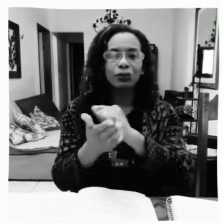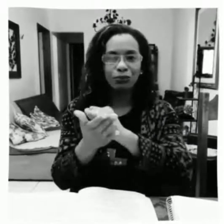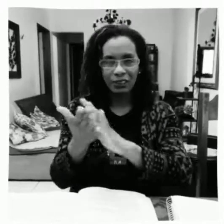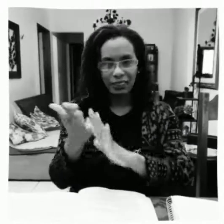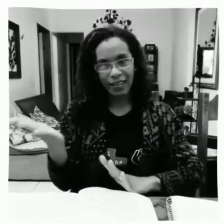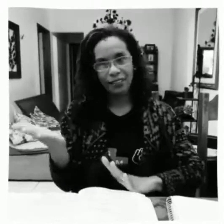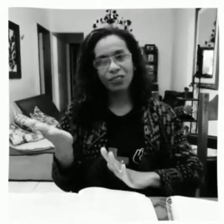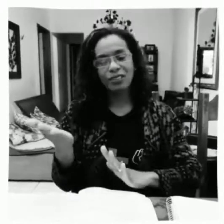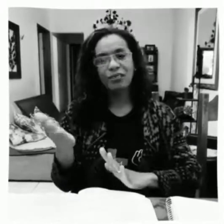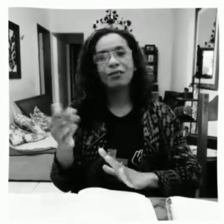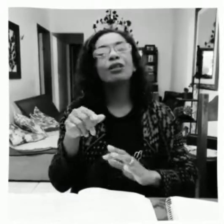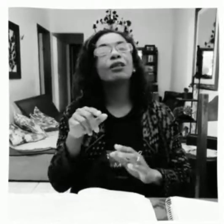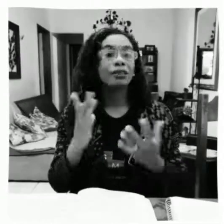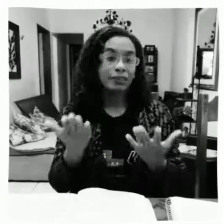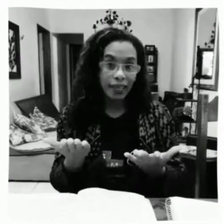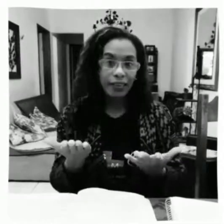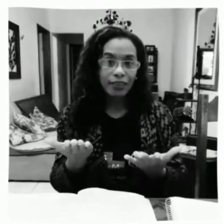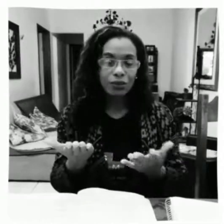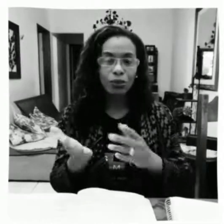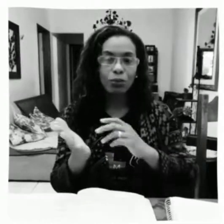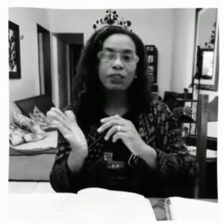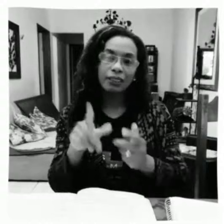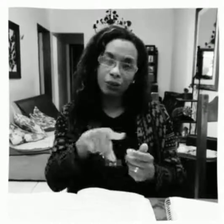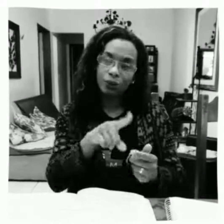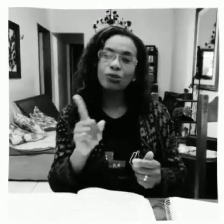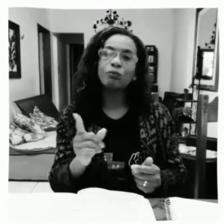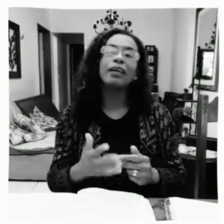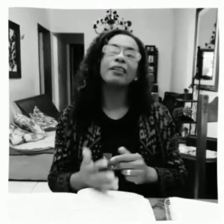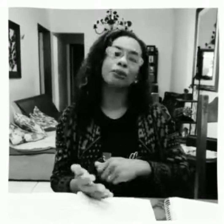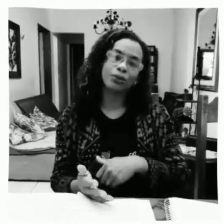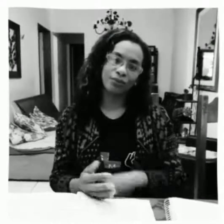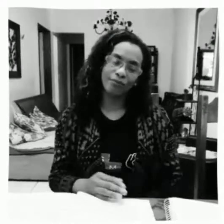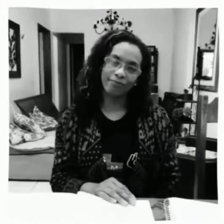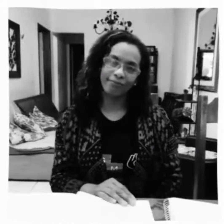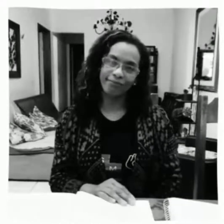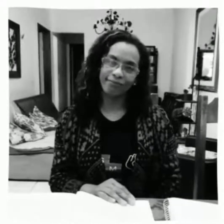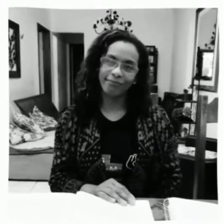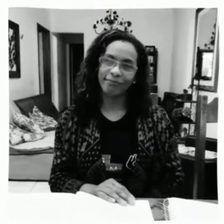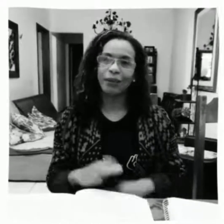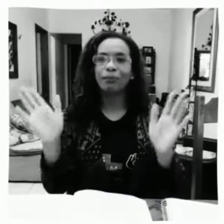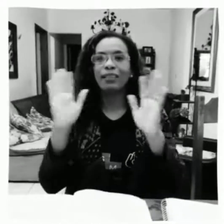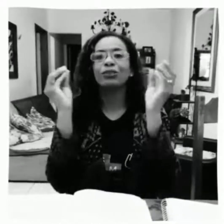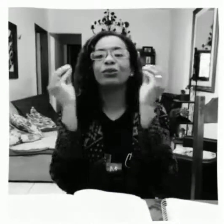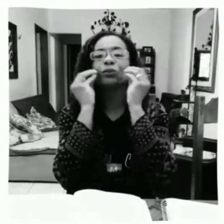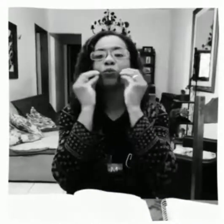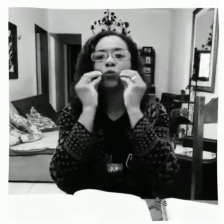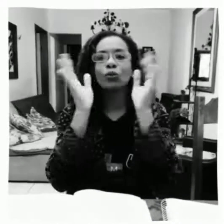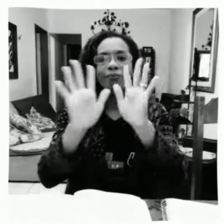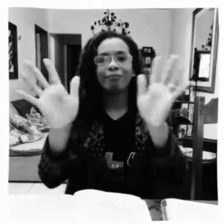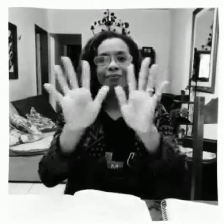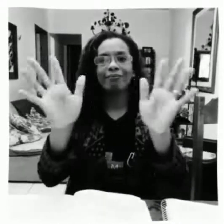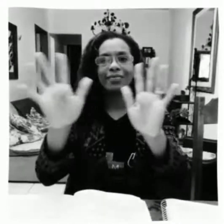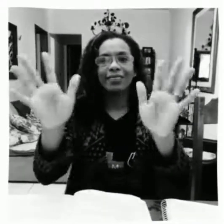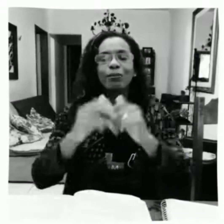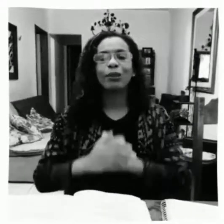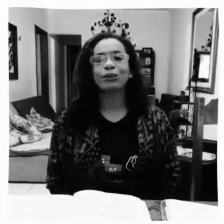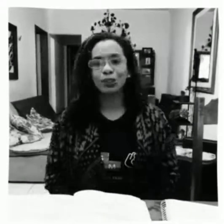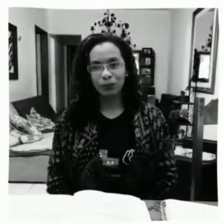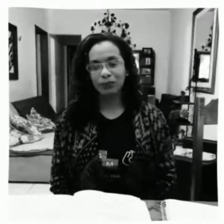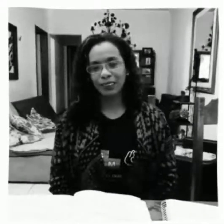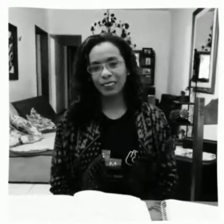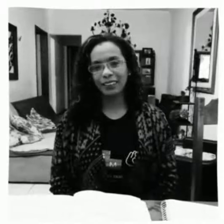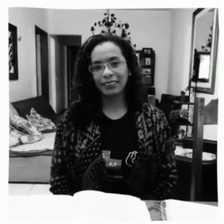algumas atividades, né, sobre os parâmetros. Então, beijos.